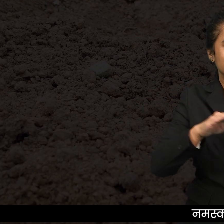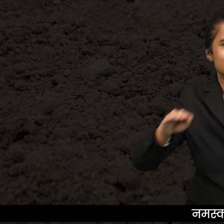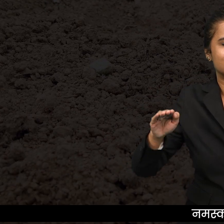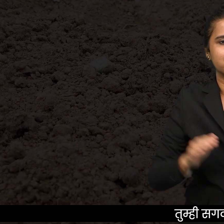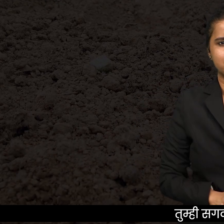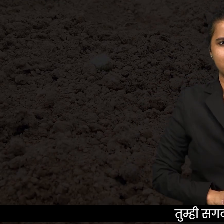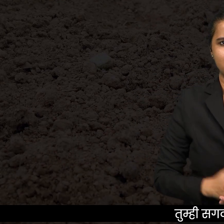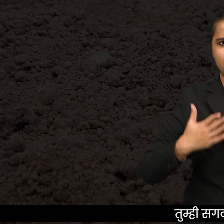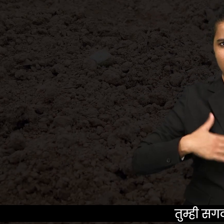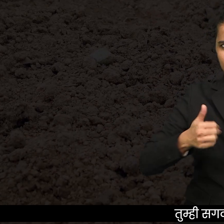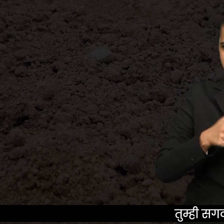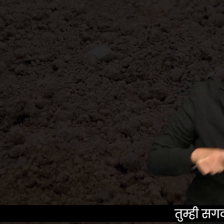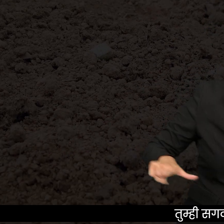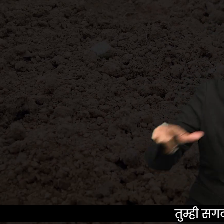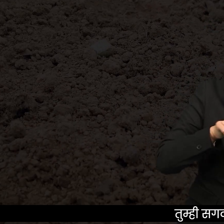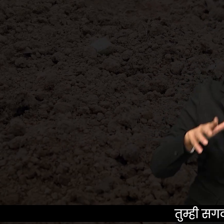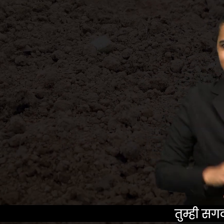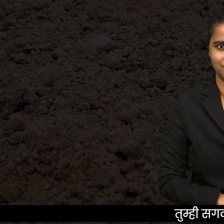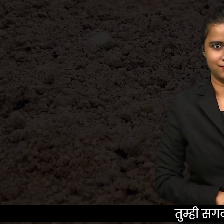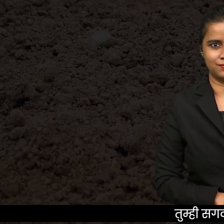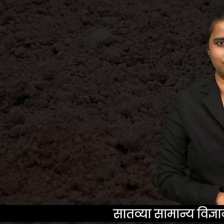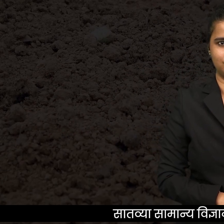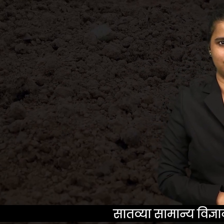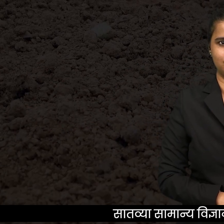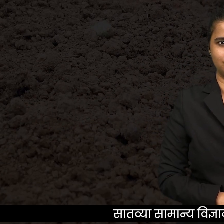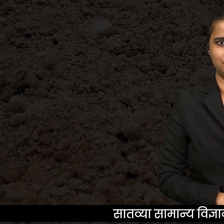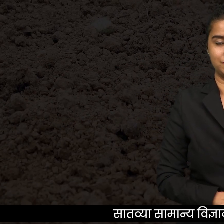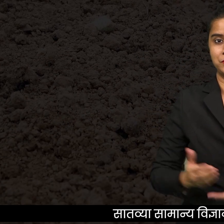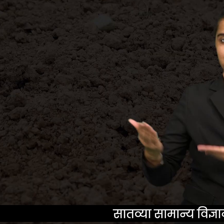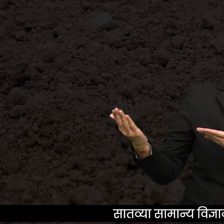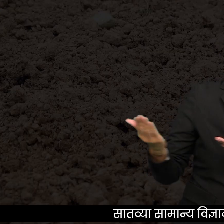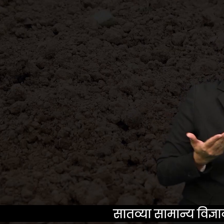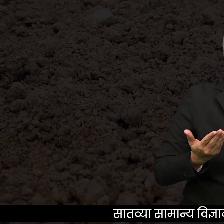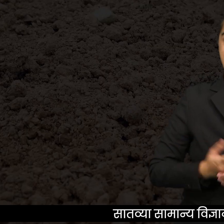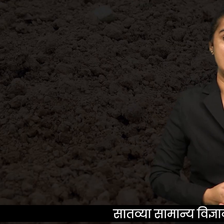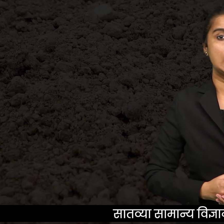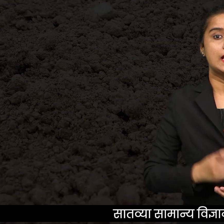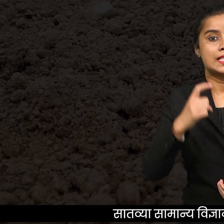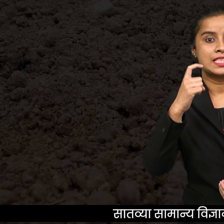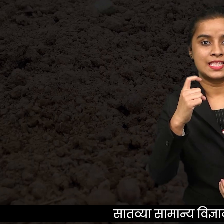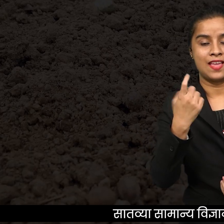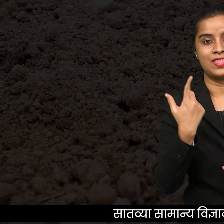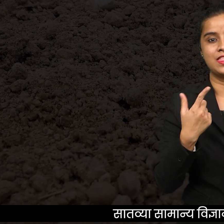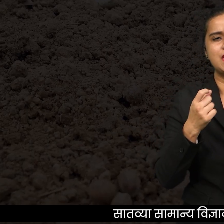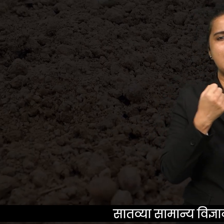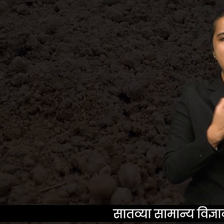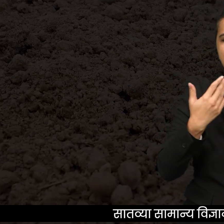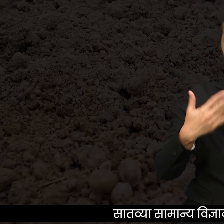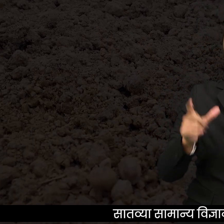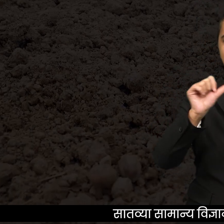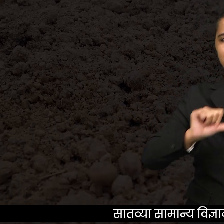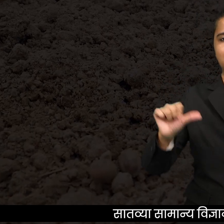नमस्कार मुलांनो, तुम्ही सगळे कसे आहात? 7व्या सामान्य विज्ञान वर्गात आपले स्वागत